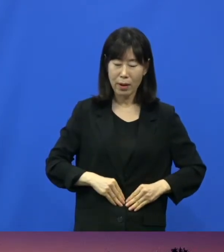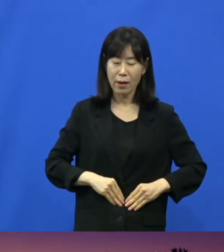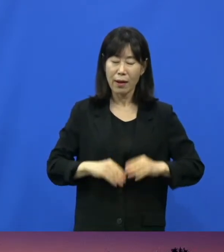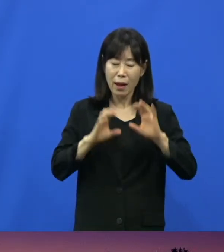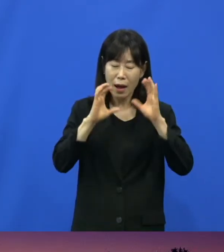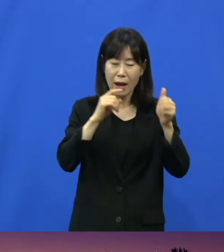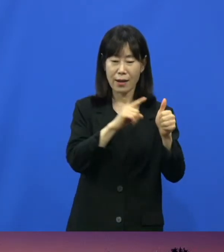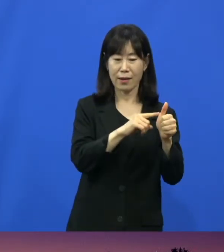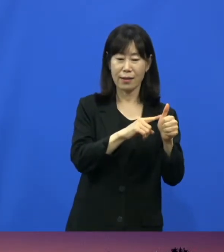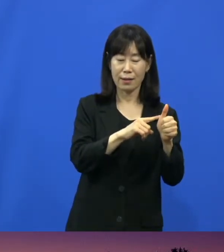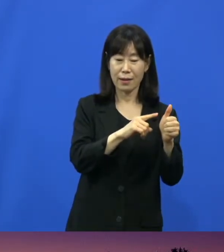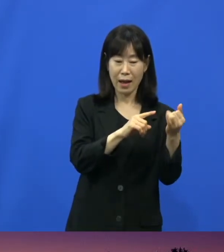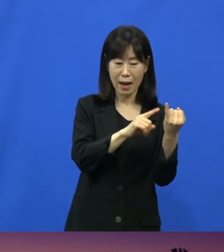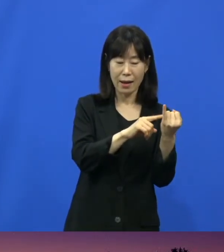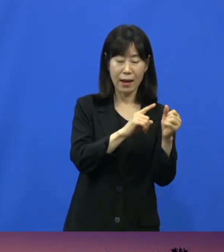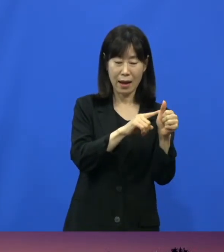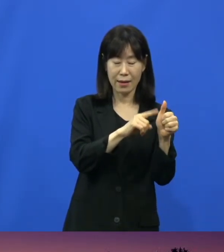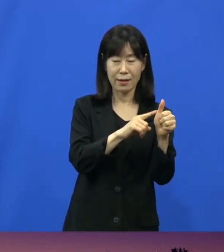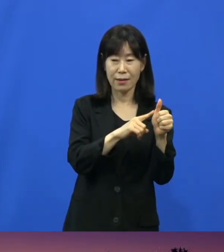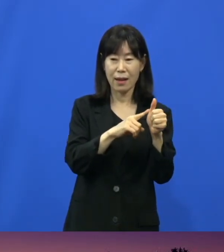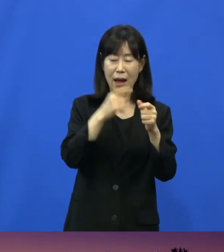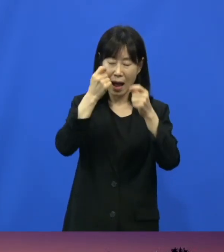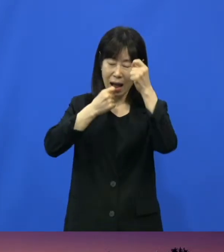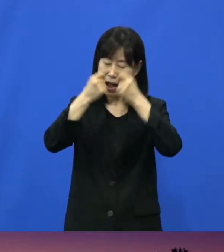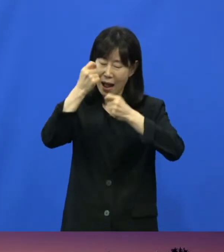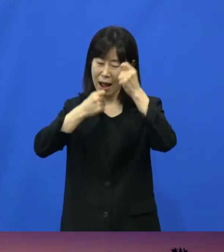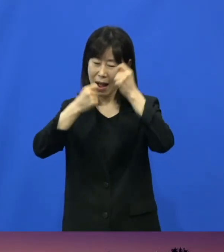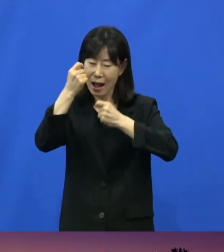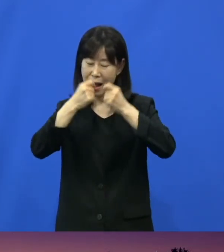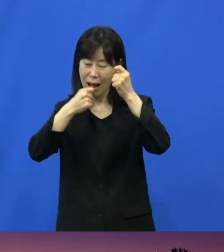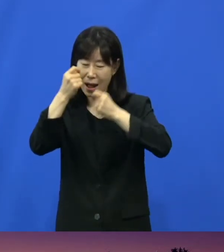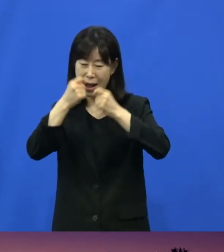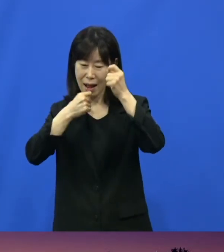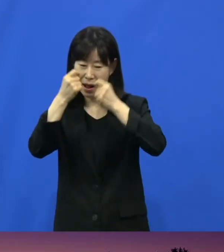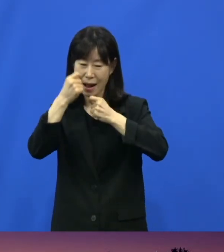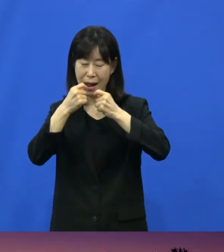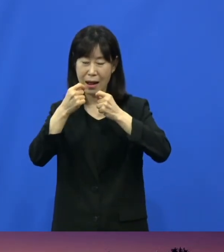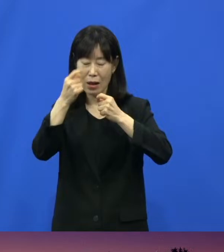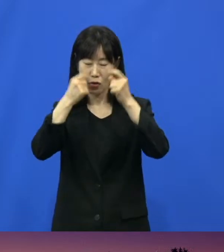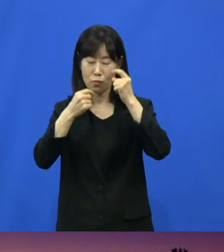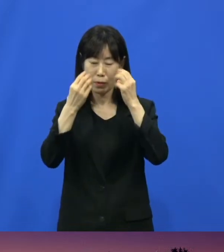없어요. 심하면요, 막 그냥 넘어가 버려요.